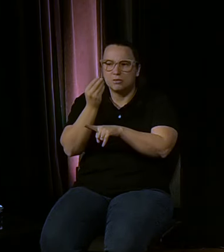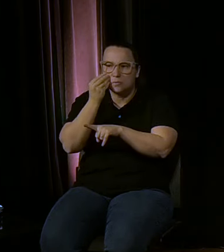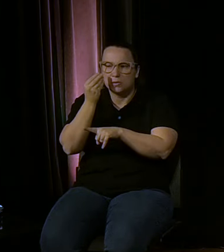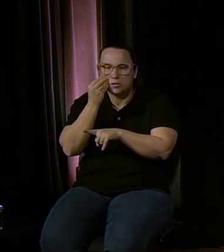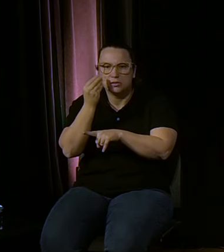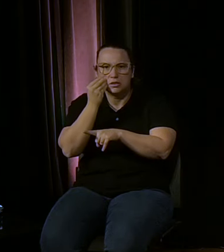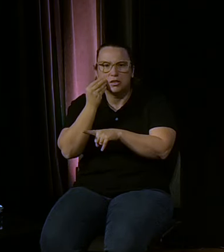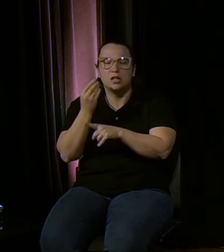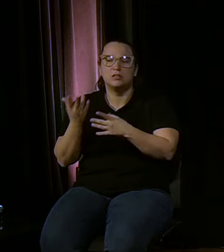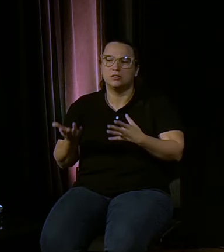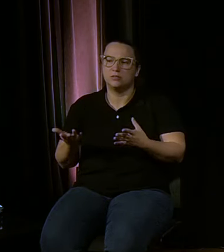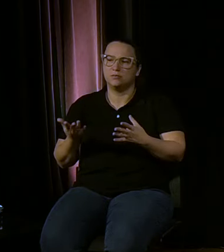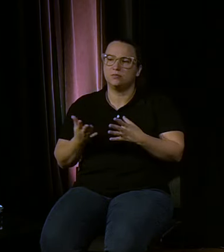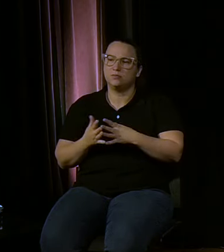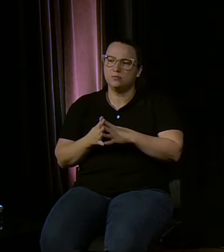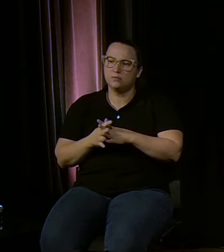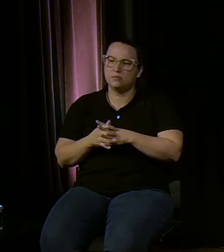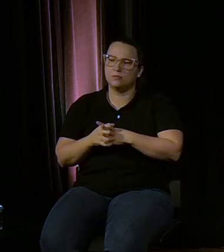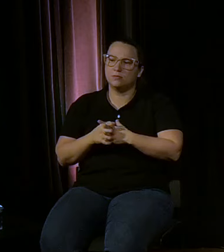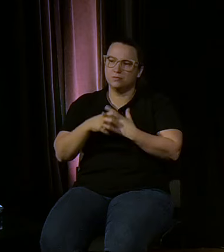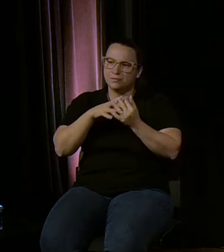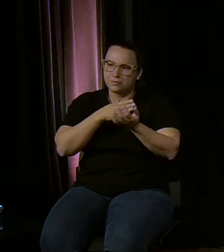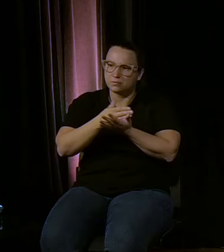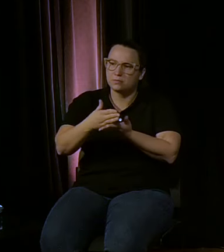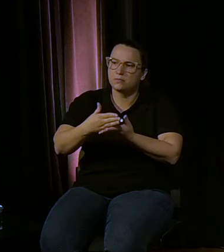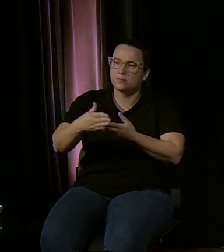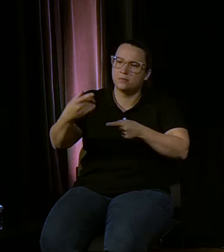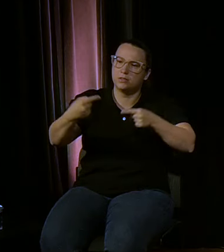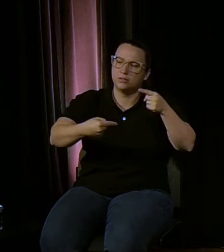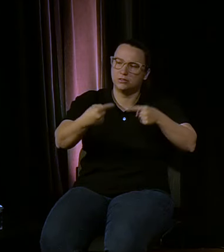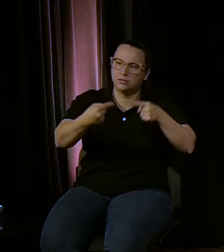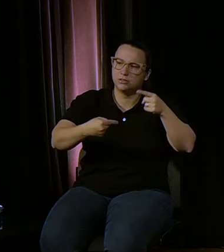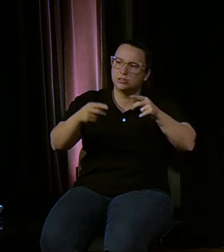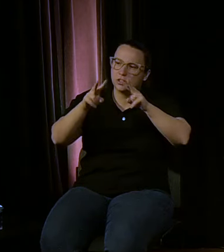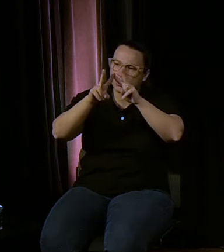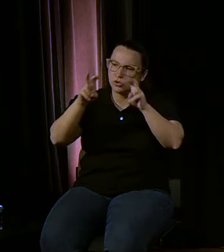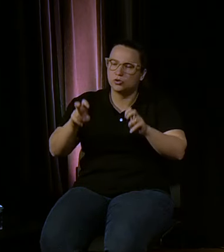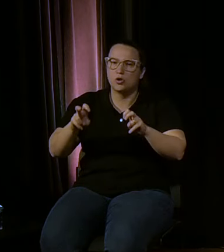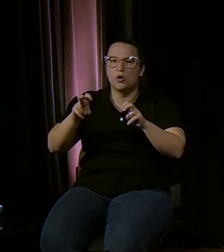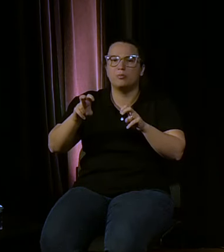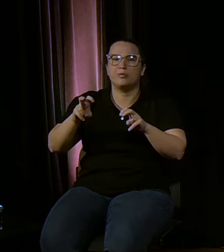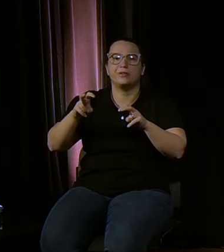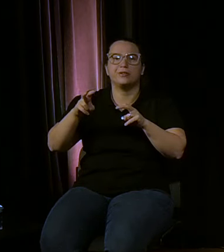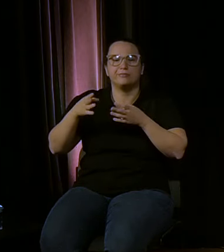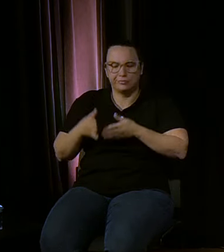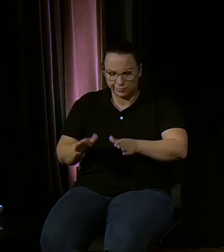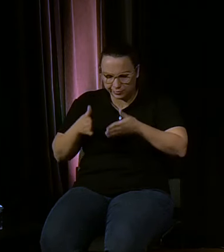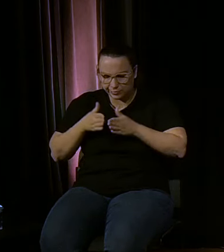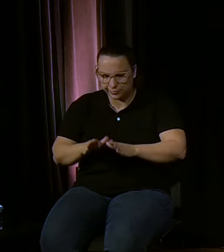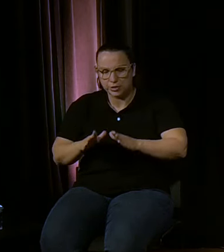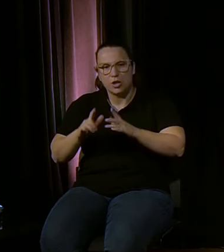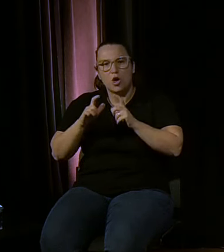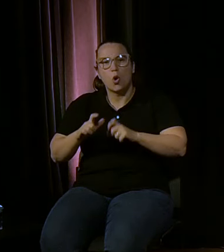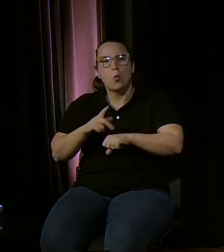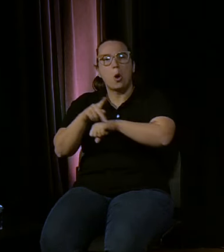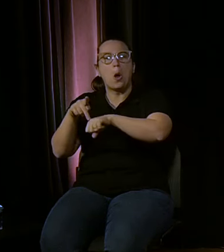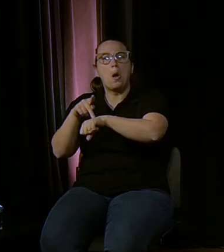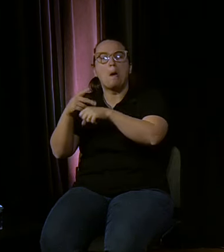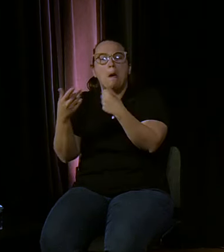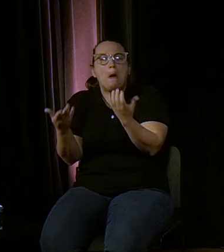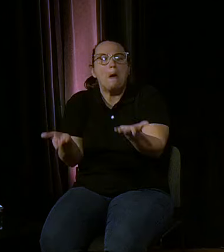também está buscando essa imagem a partir das discussões sobre nacionalidade. Porque, quando a gente